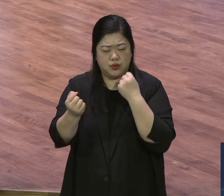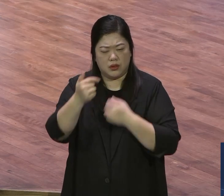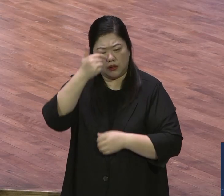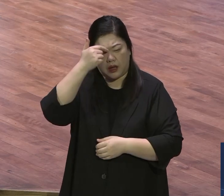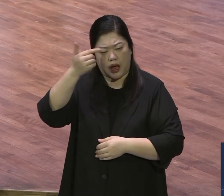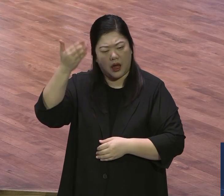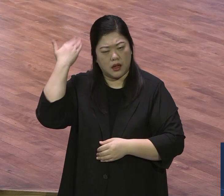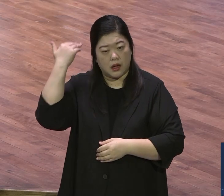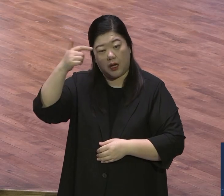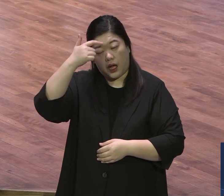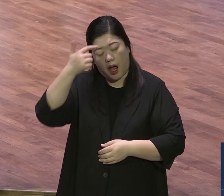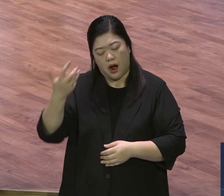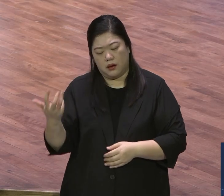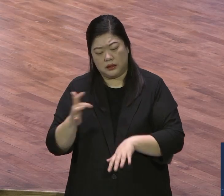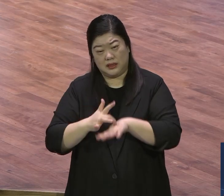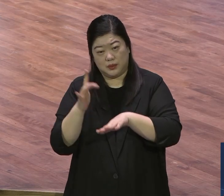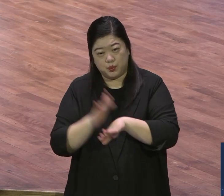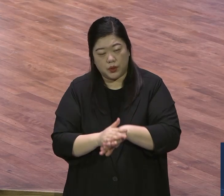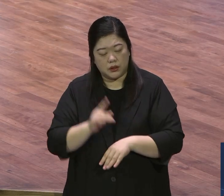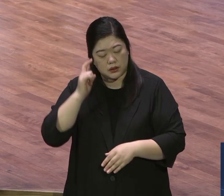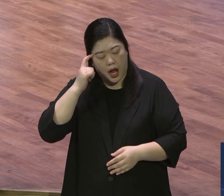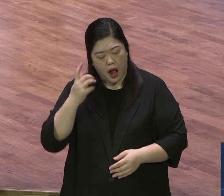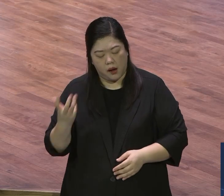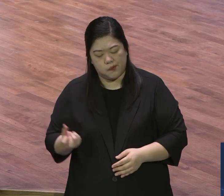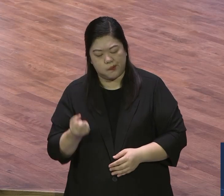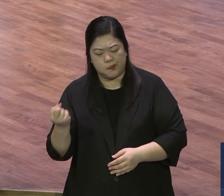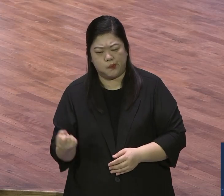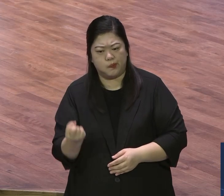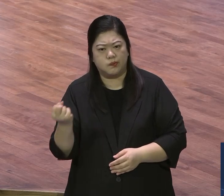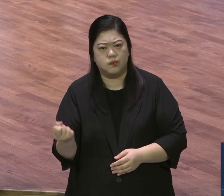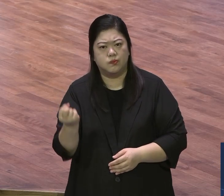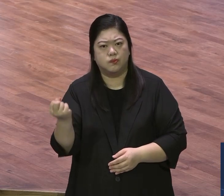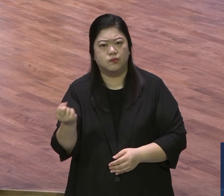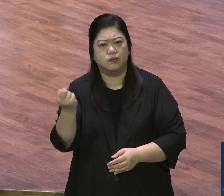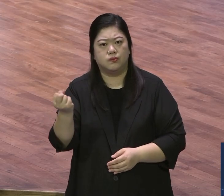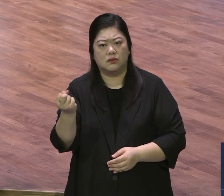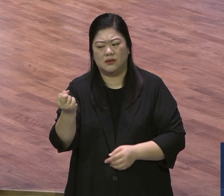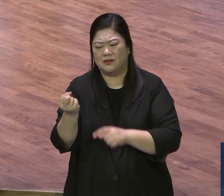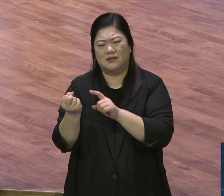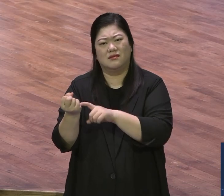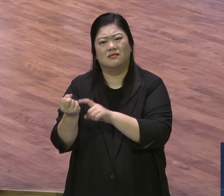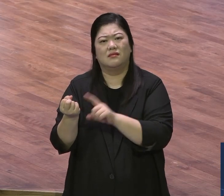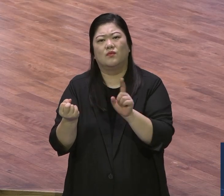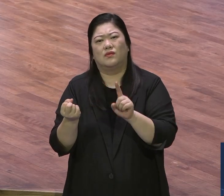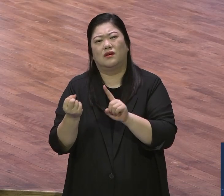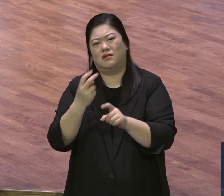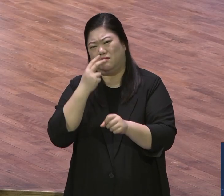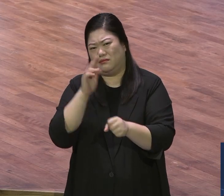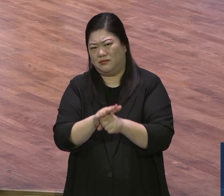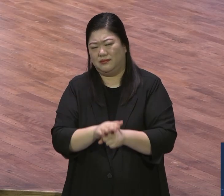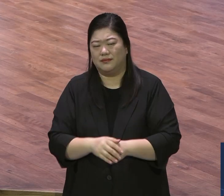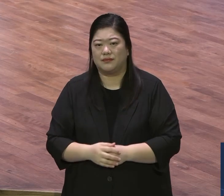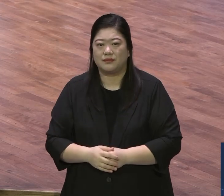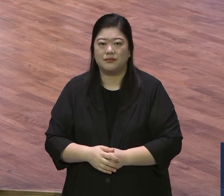갇혔어요. 옛 습관에 갇혔어요. 그렇게 생활해요. 교회 가리면서도